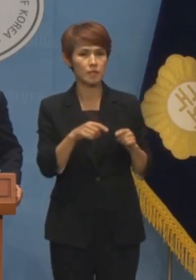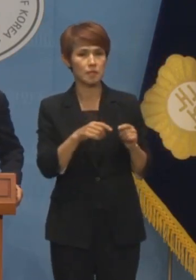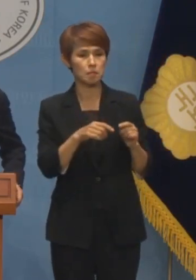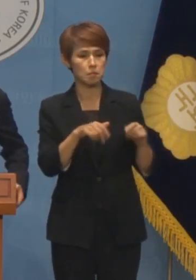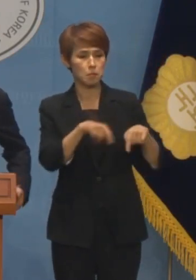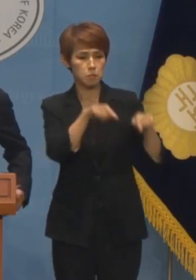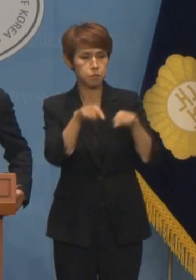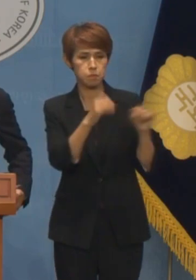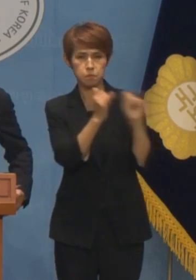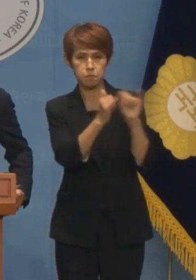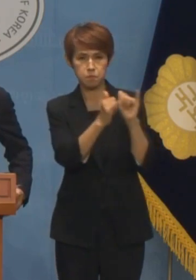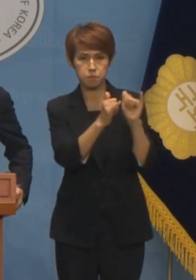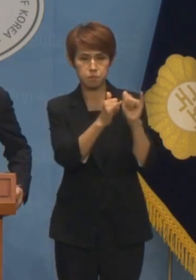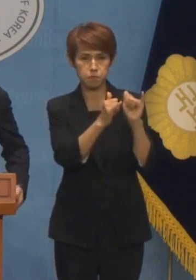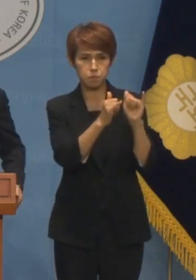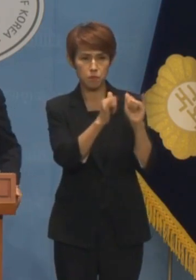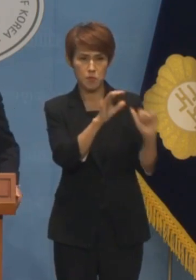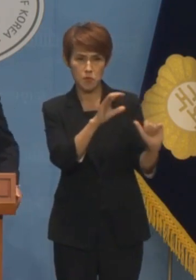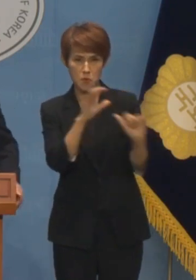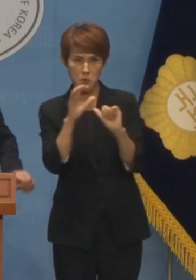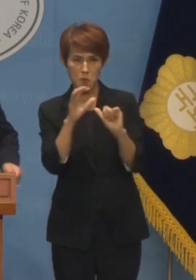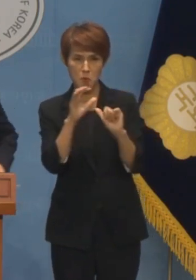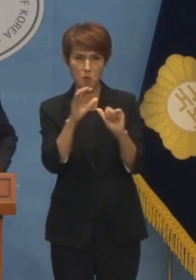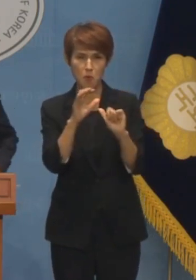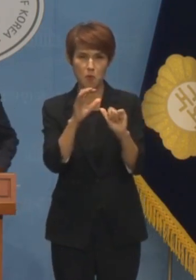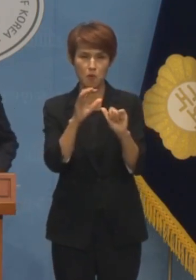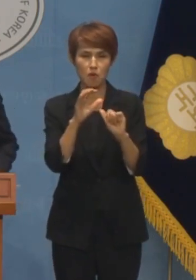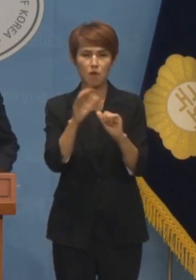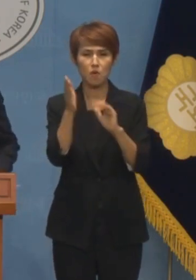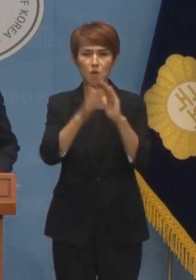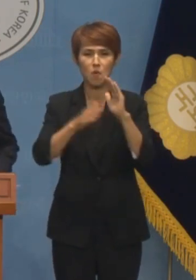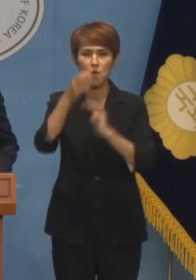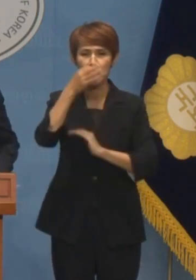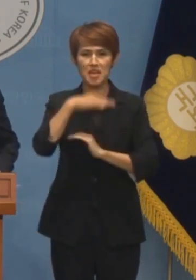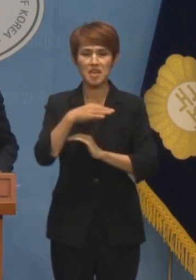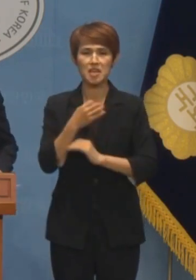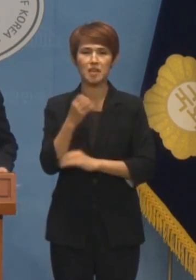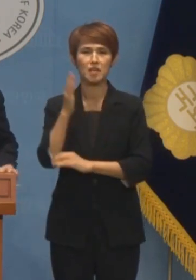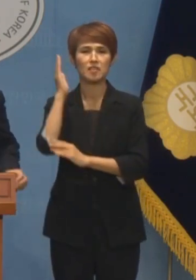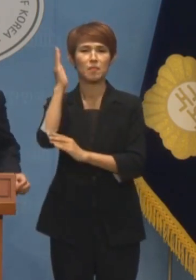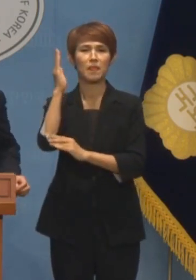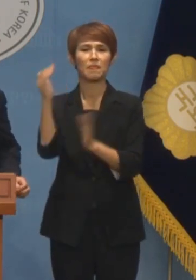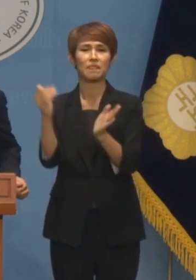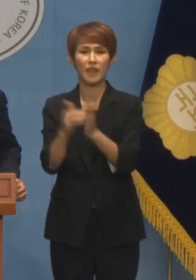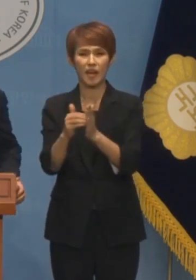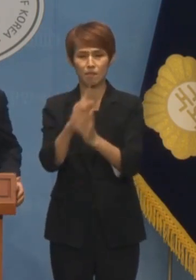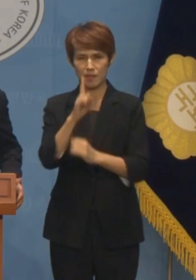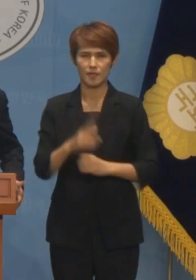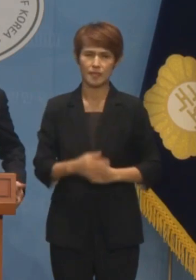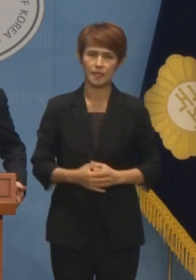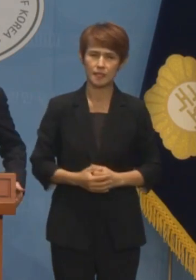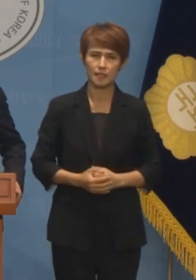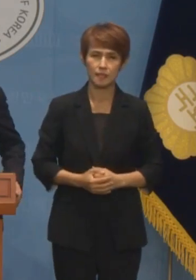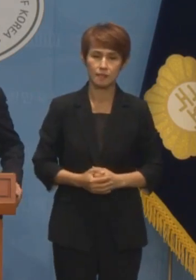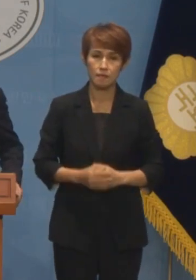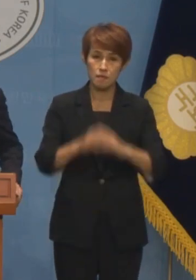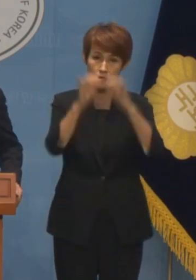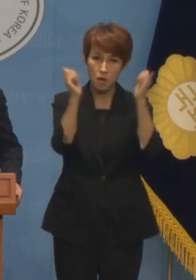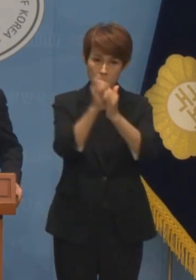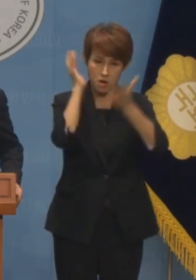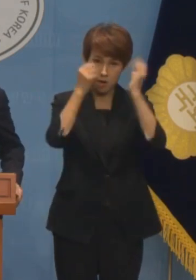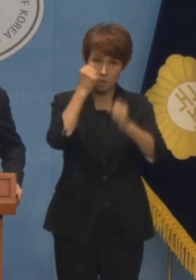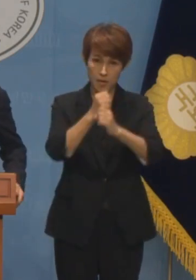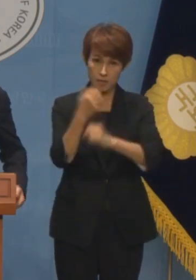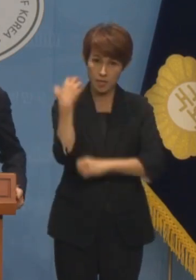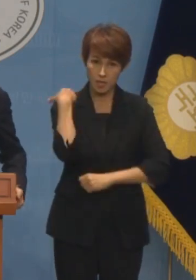자칭 공익제보자가 돼버린 상황입니다. 이로 인한 사회적 혼란 반드시 책임져야